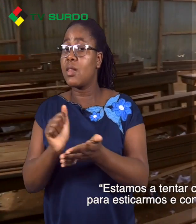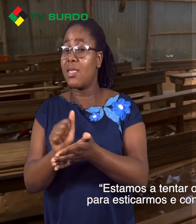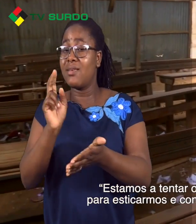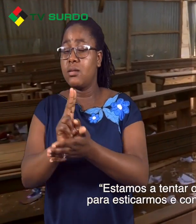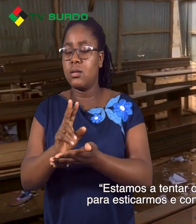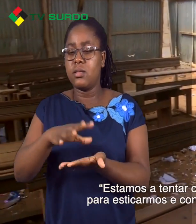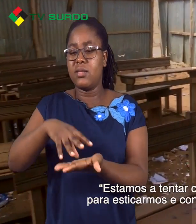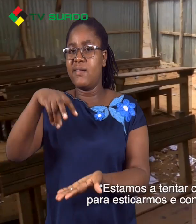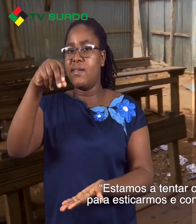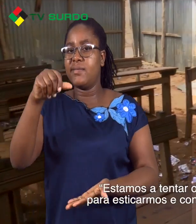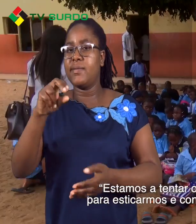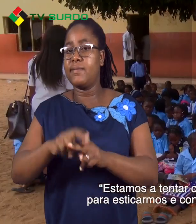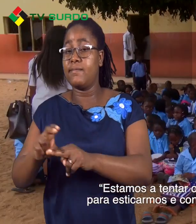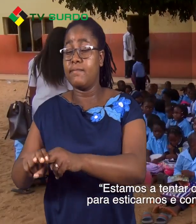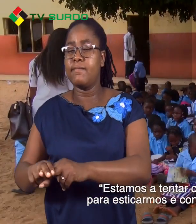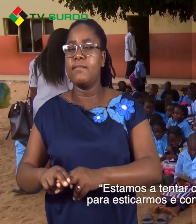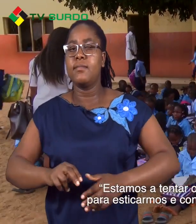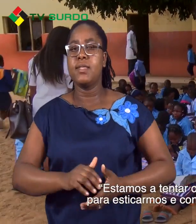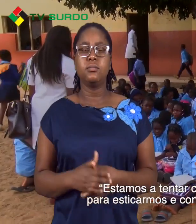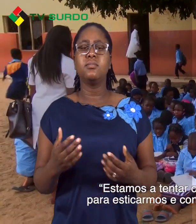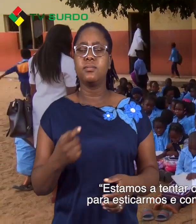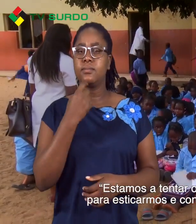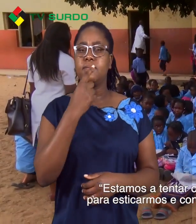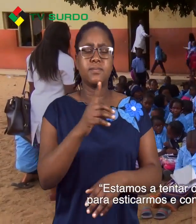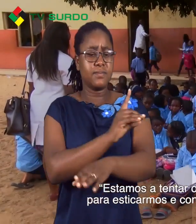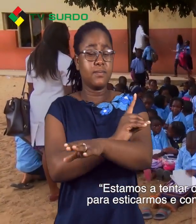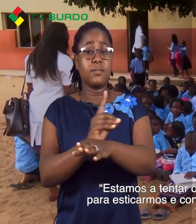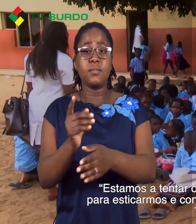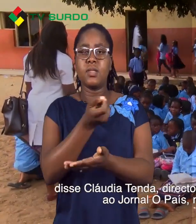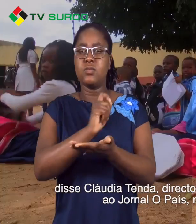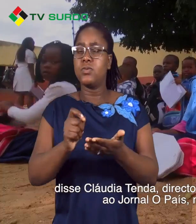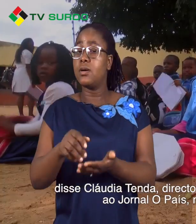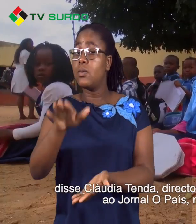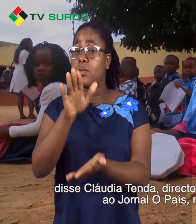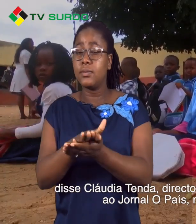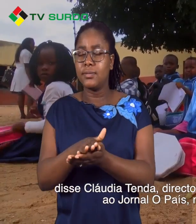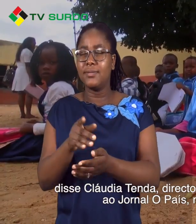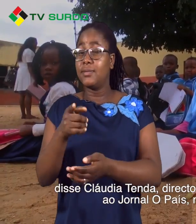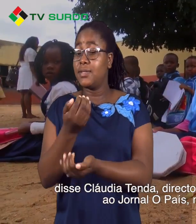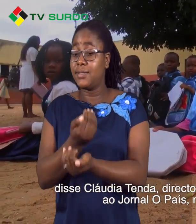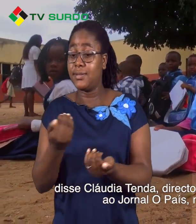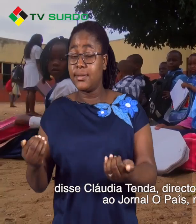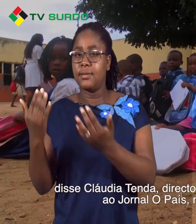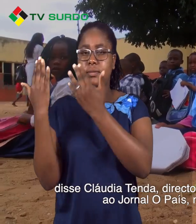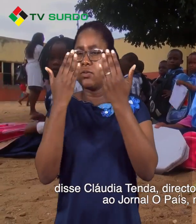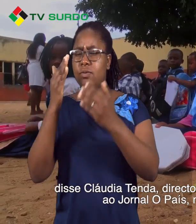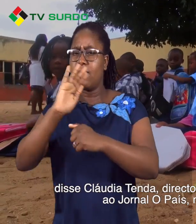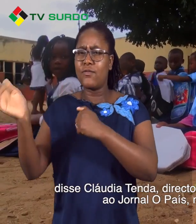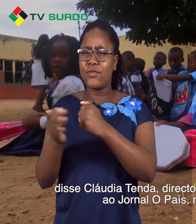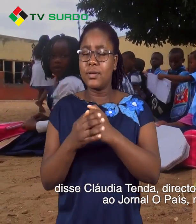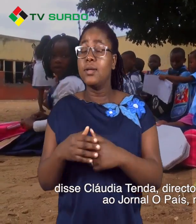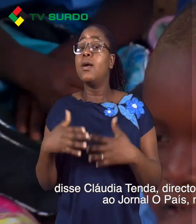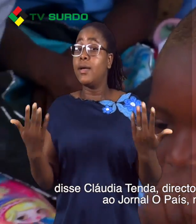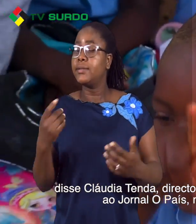Estamos a tentar organizar umas nonas para esticarmos e continuarmos a trabalhar. Disse Cláudia Tenda, diretora da